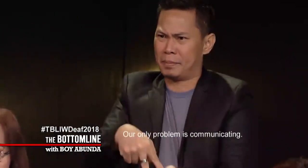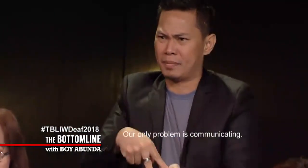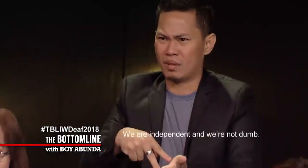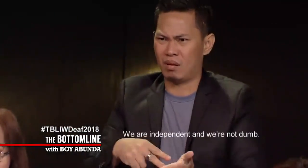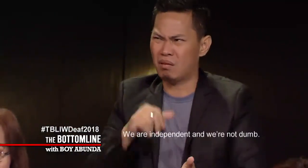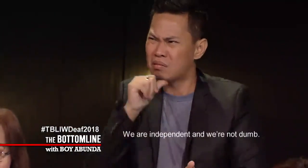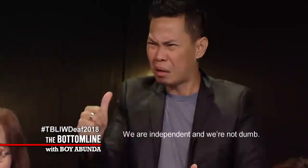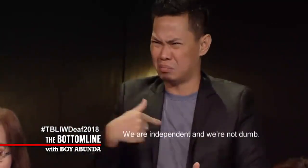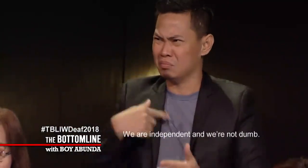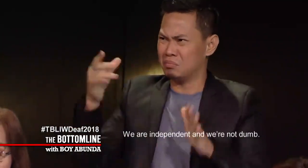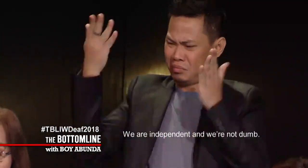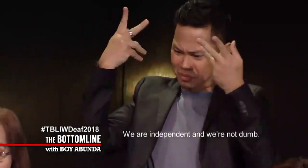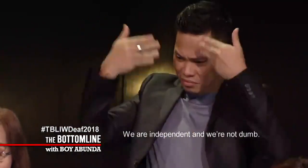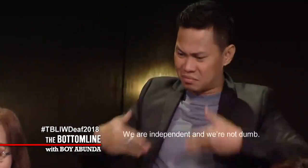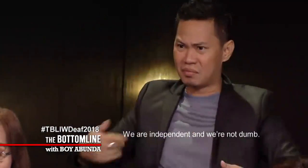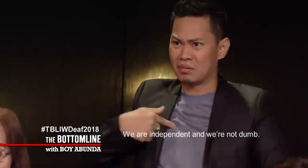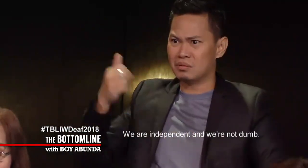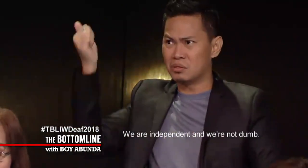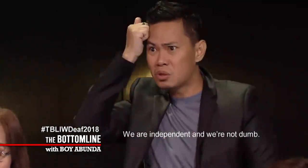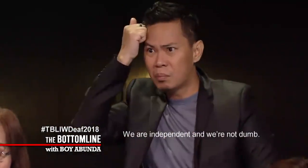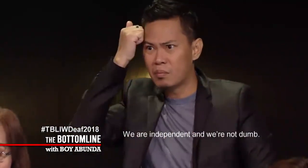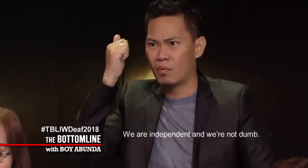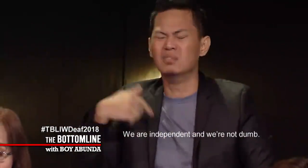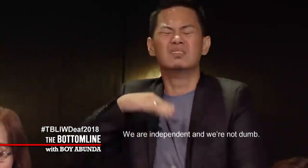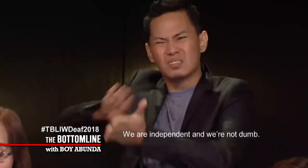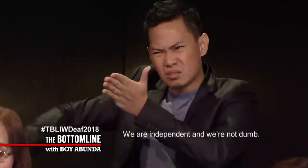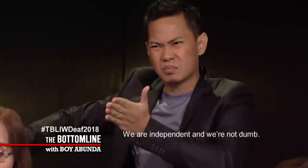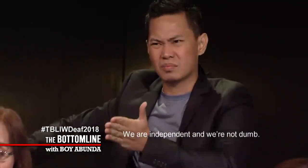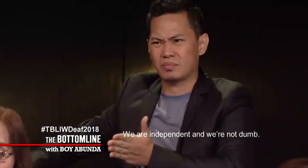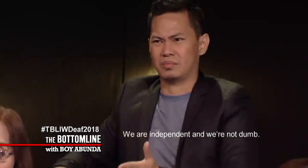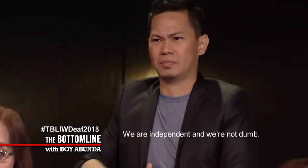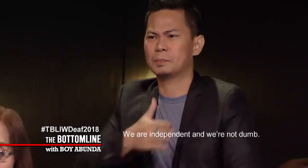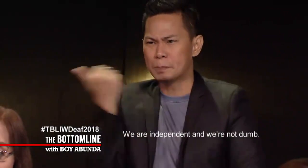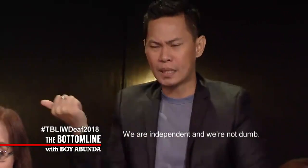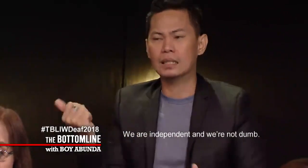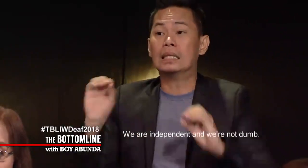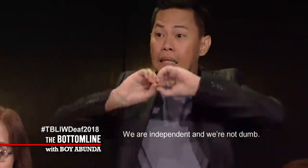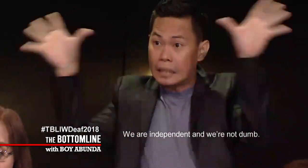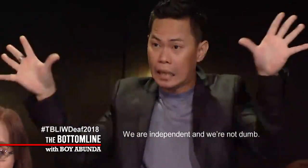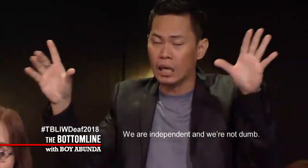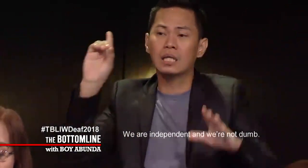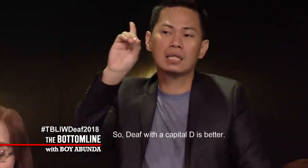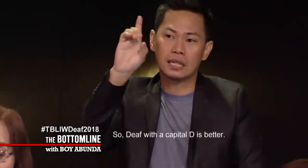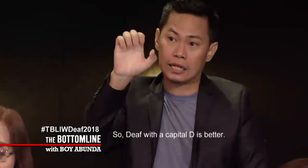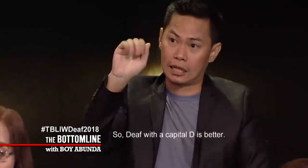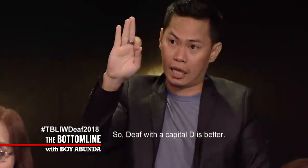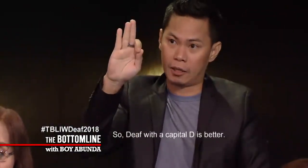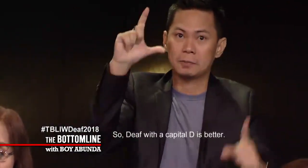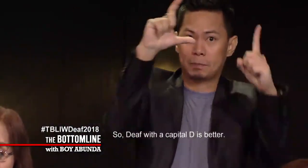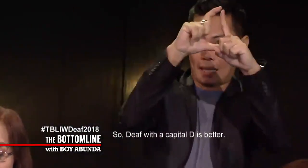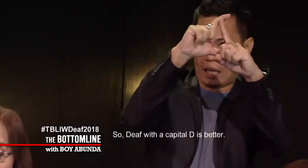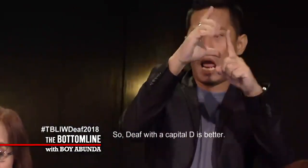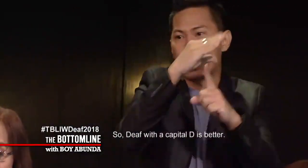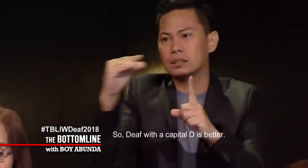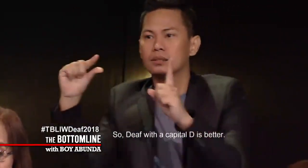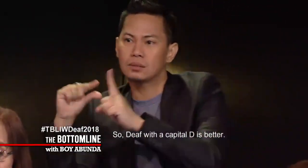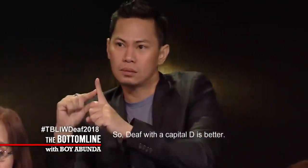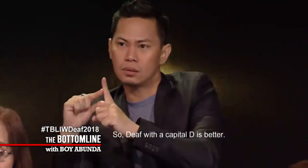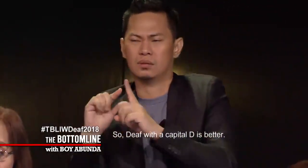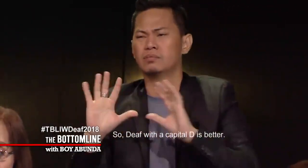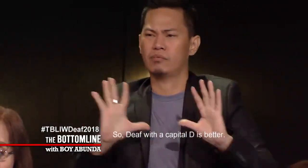po. At kaya po namin tumayo sa sarili namin pa po na hindi po kami dumb po. So mas maganda po